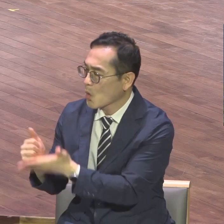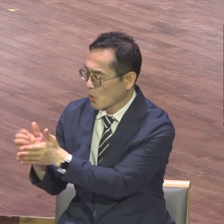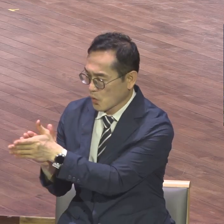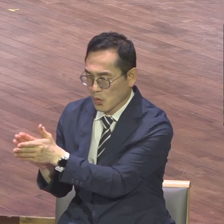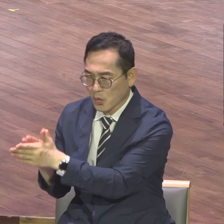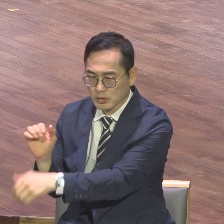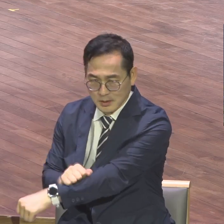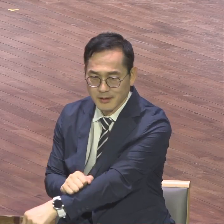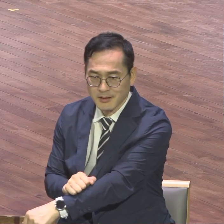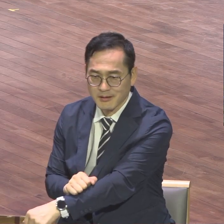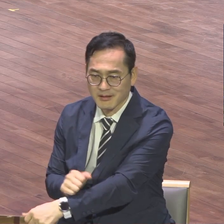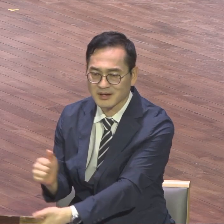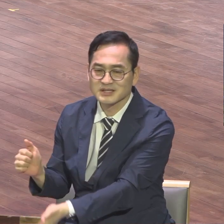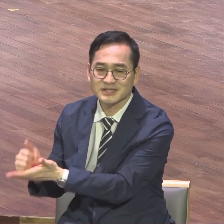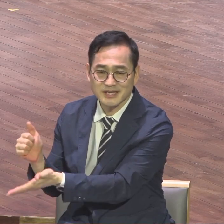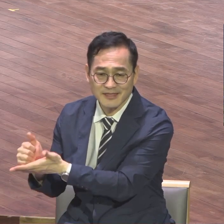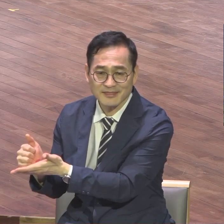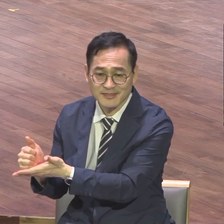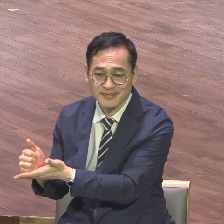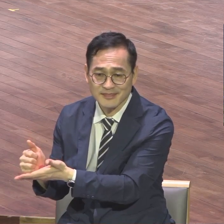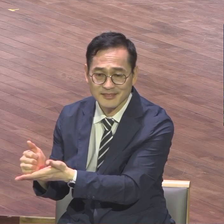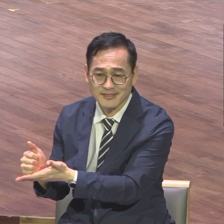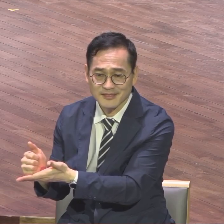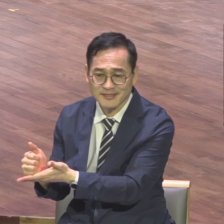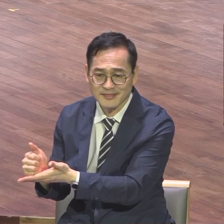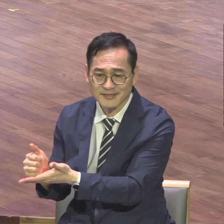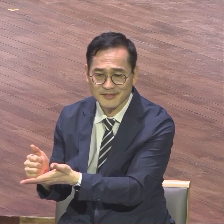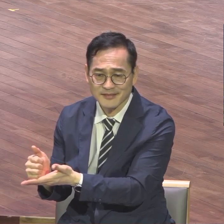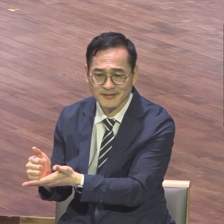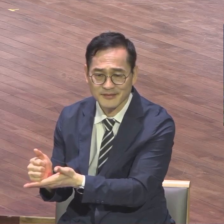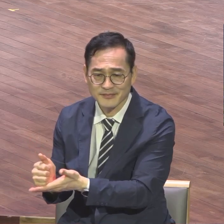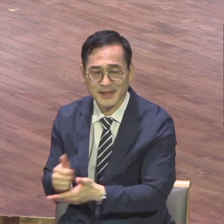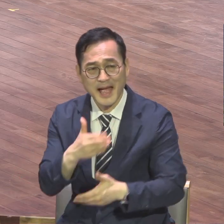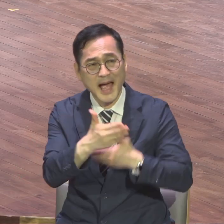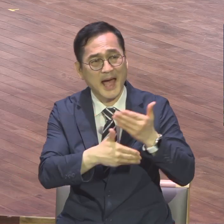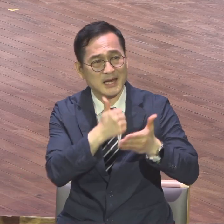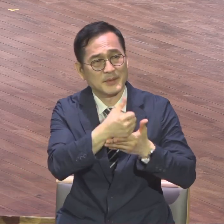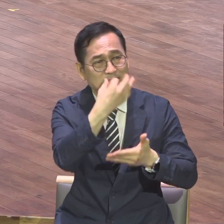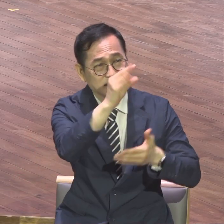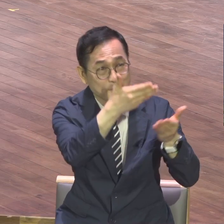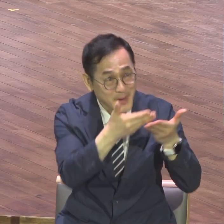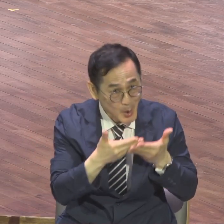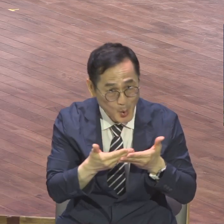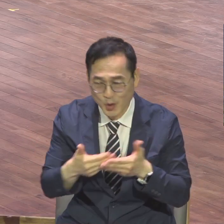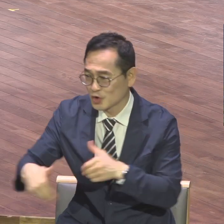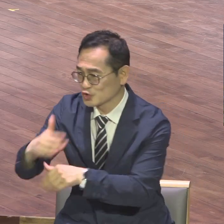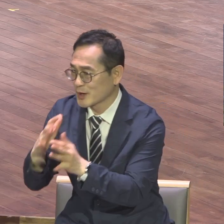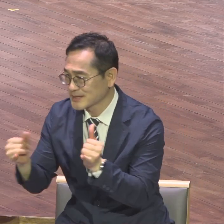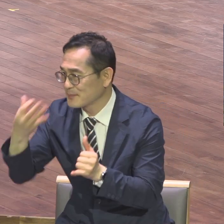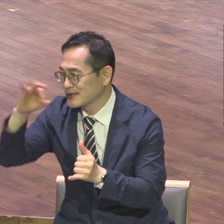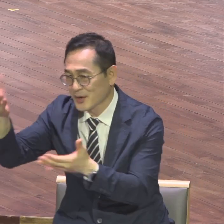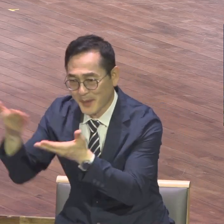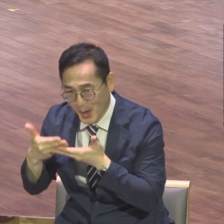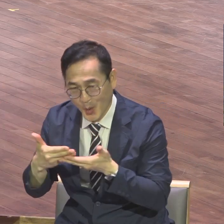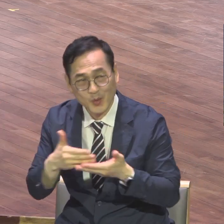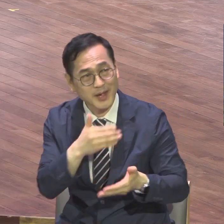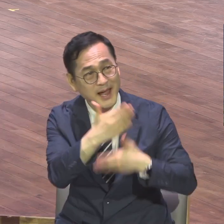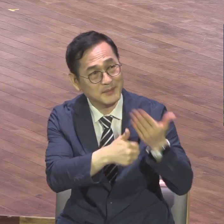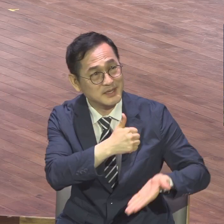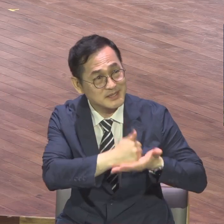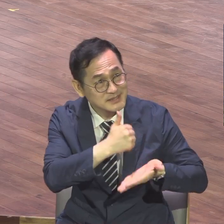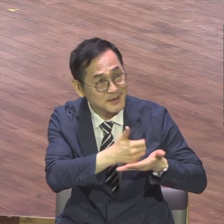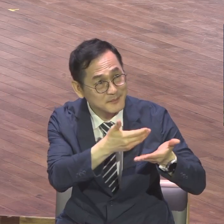것과 함께 주변에 있는 사람들에게 칭찬을 받아야 돼. 이게 성령의